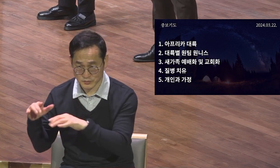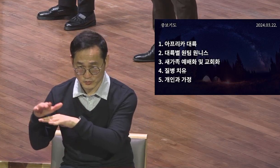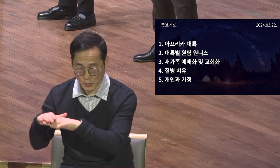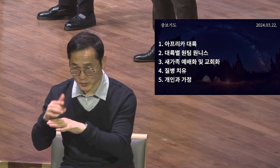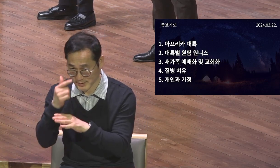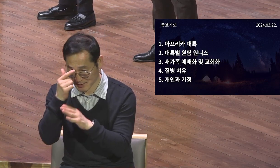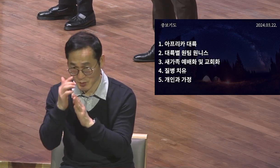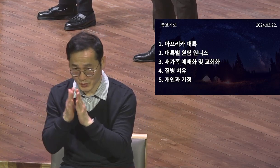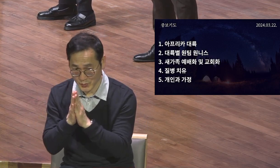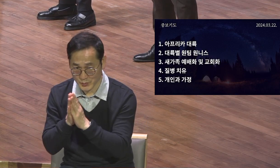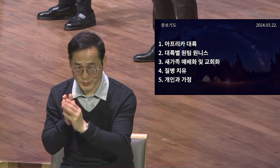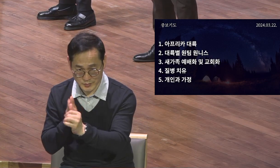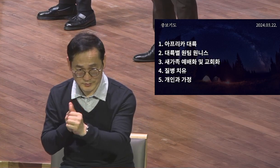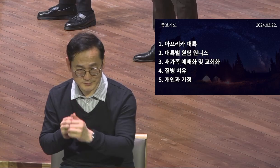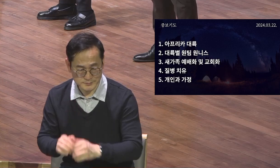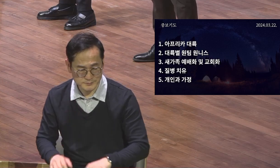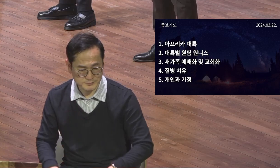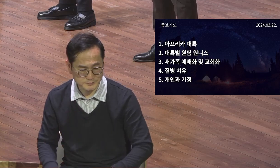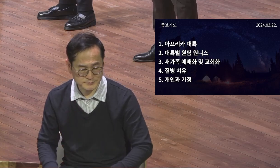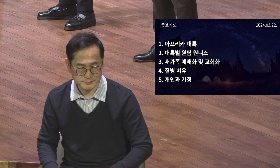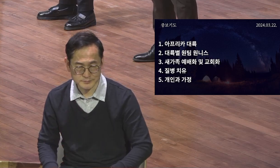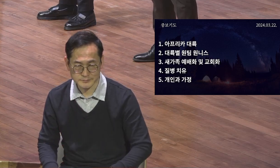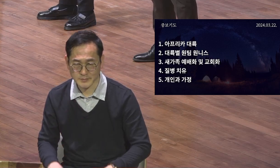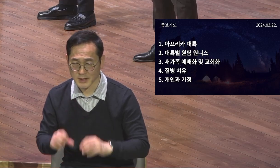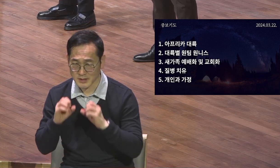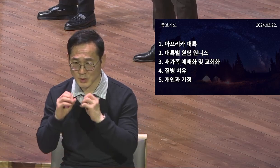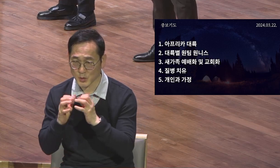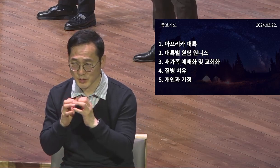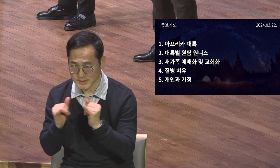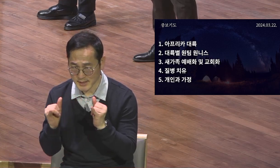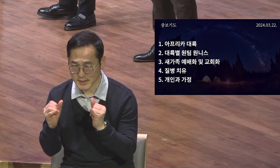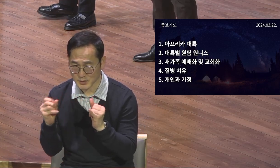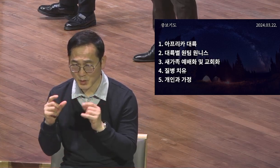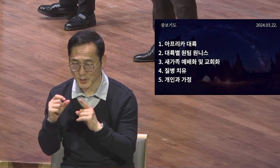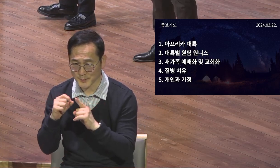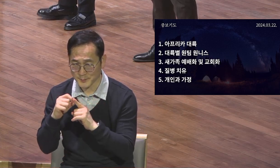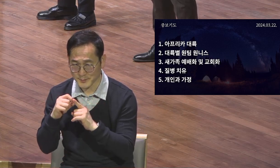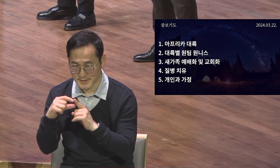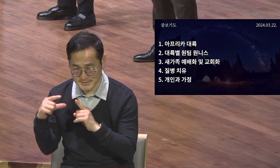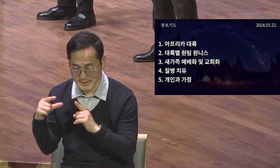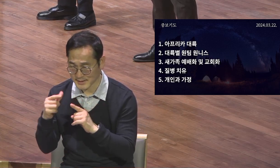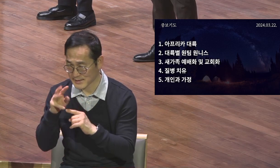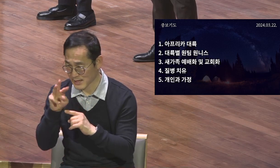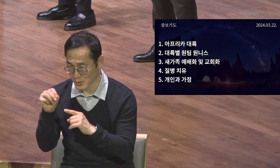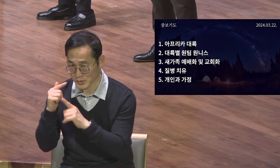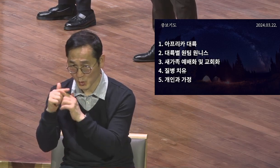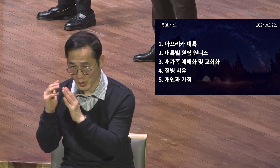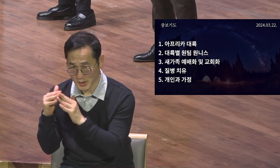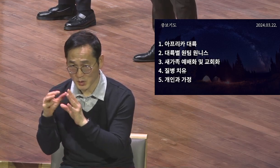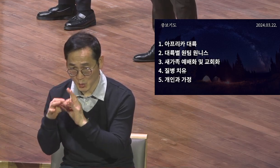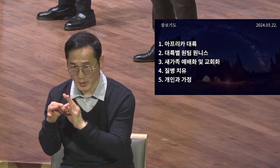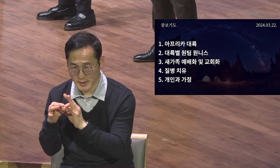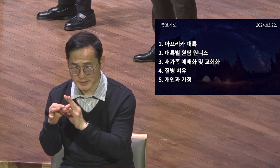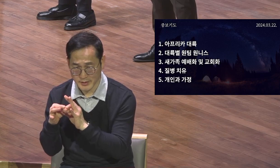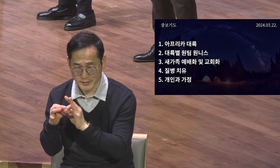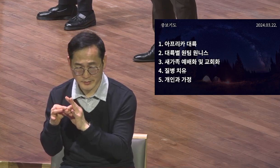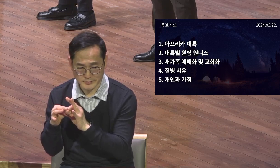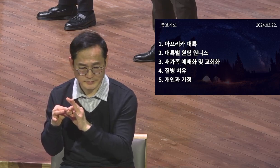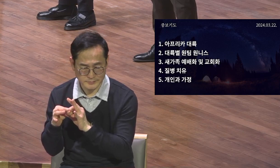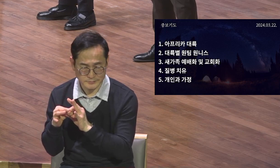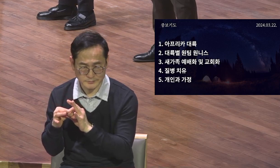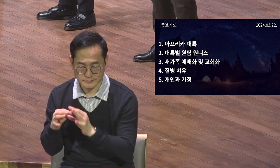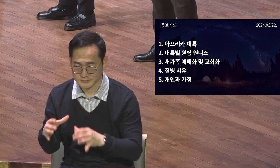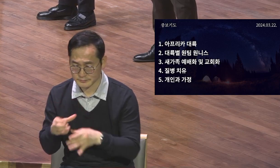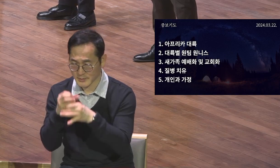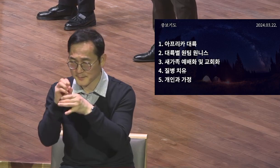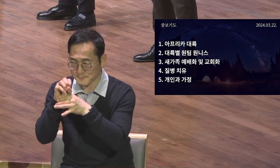기도하겠습니다. 올해 임명될 파송 협력 선교사와 파키스탄 예원교회를 통하여 파키스탄의 별과 같이 빛나는 영원한 망대를